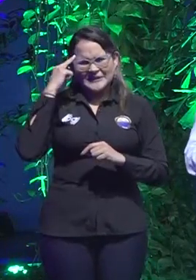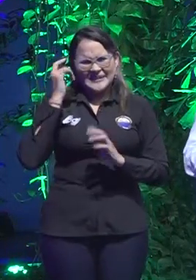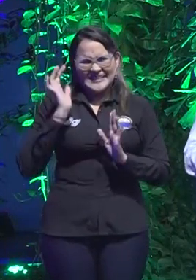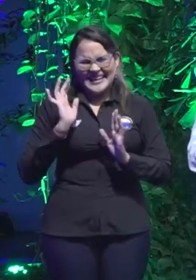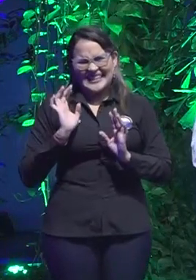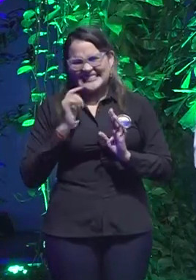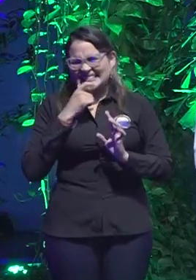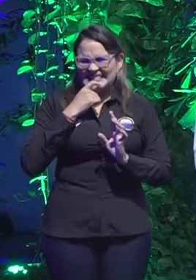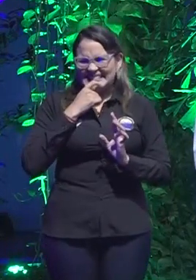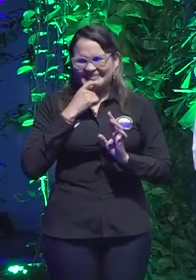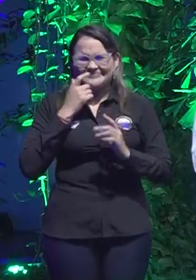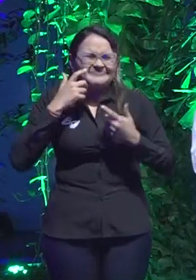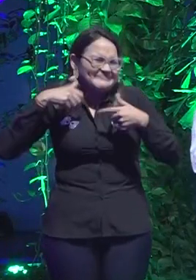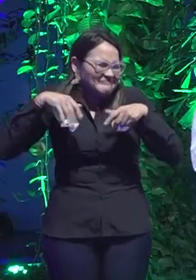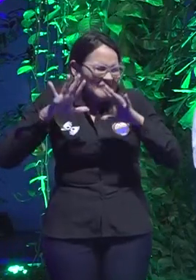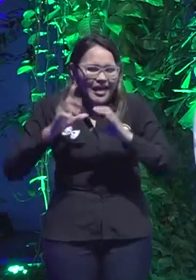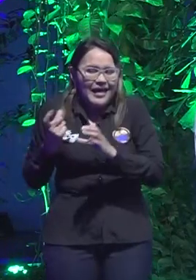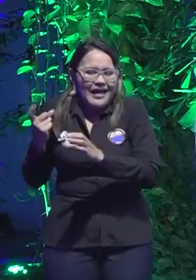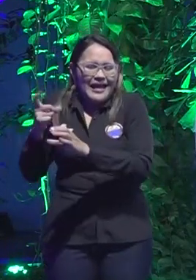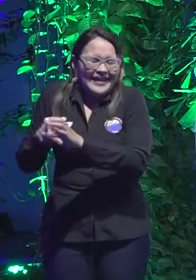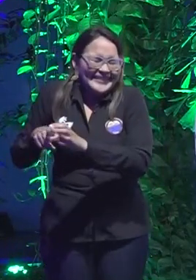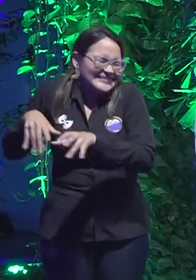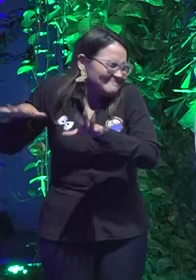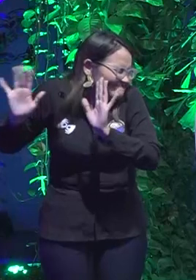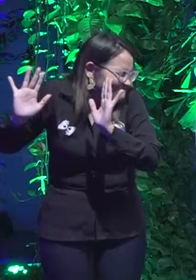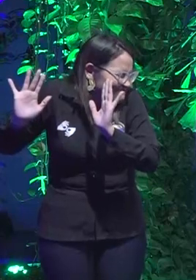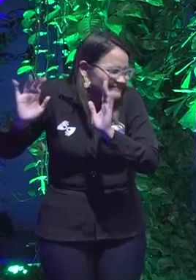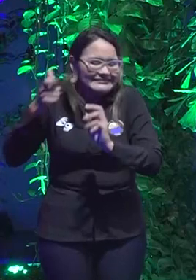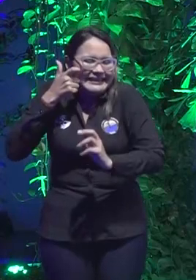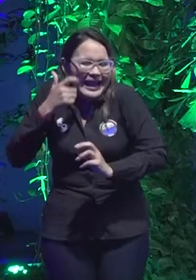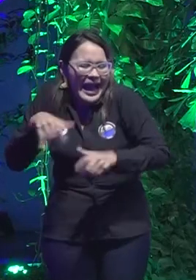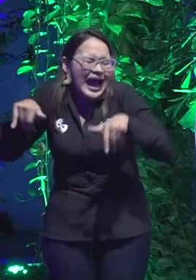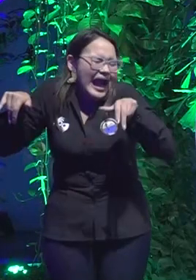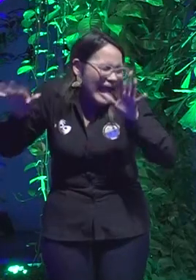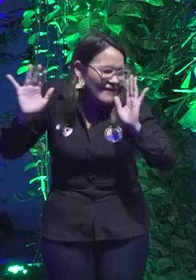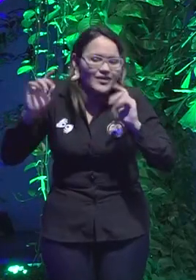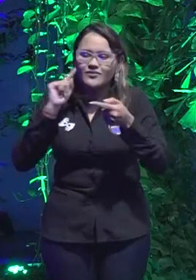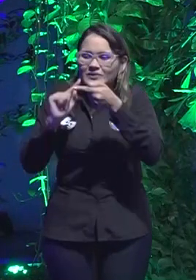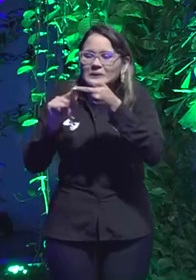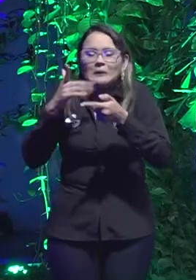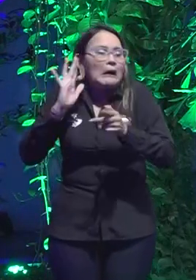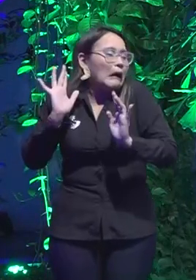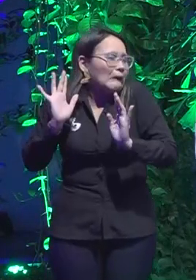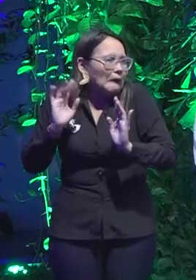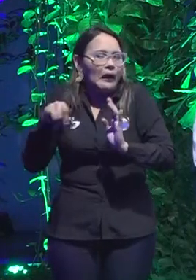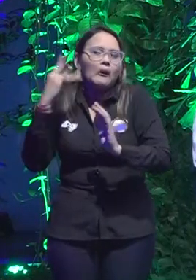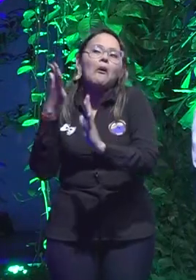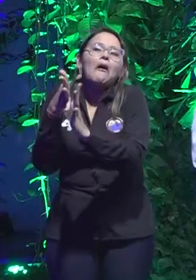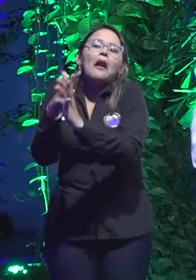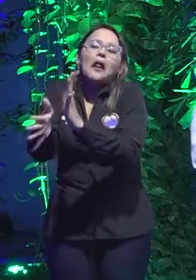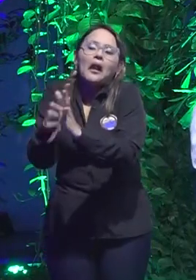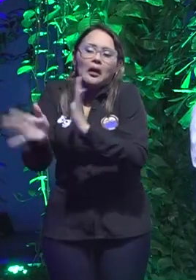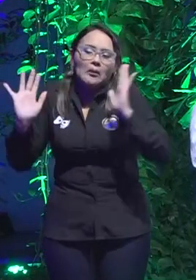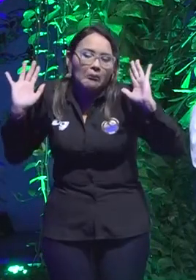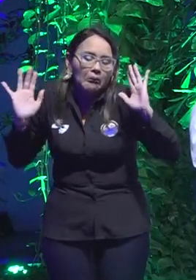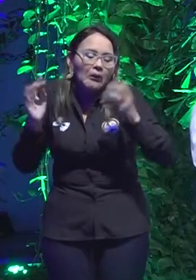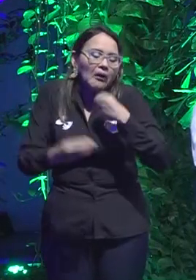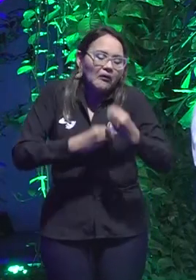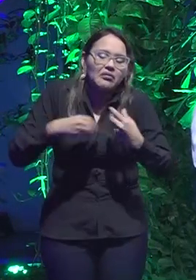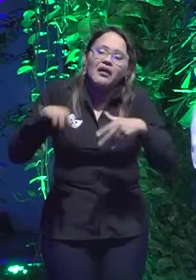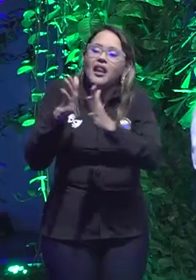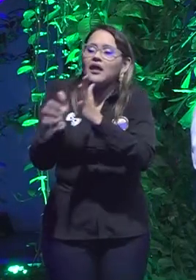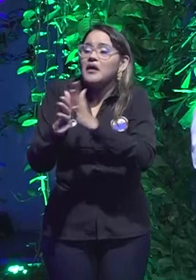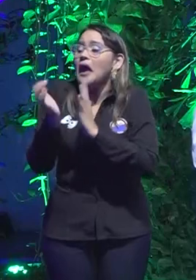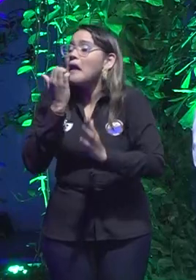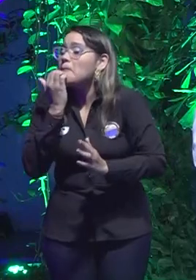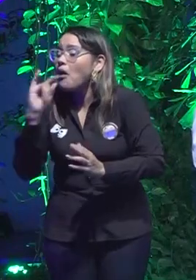proceso, no importa si nos la dan o no la dan. Simplemente estamos aprendiendo y vamos a contarle al mundo lo que estamos haciendo, y lo que nos digan,